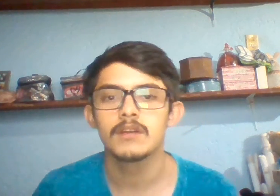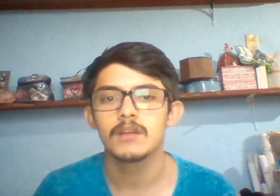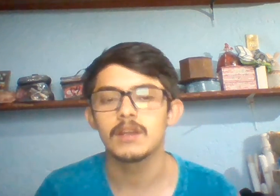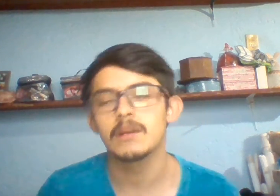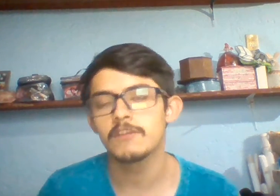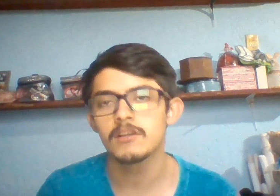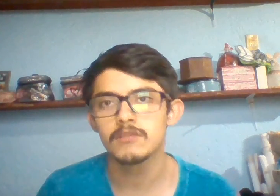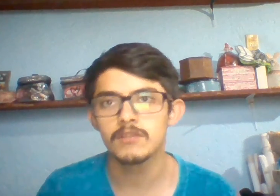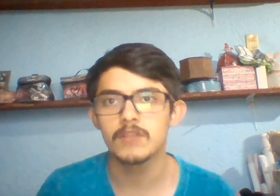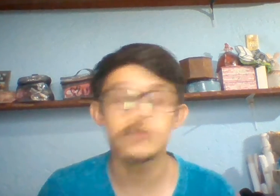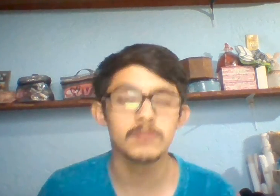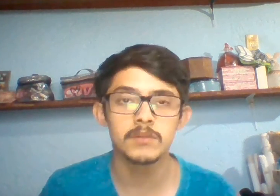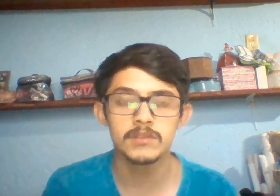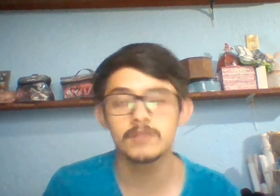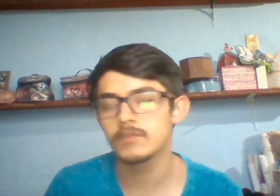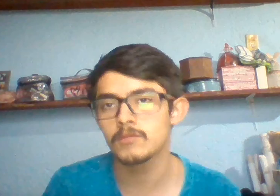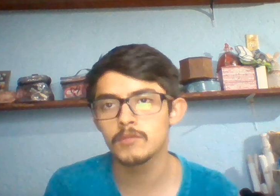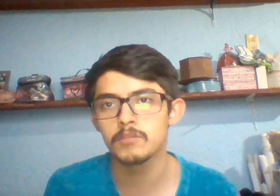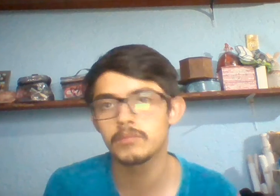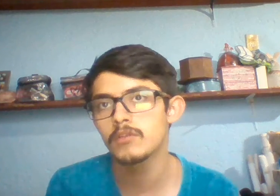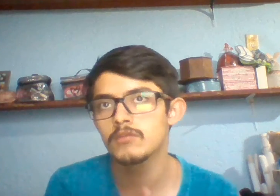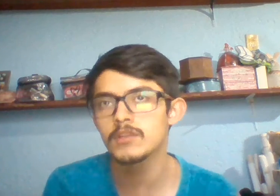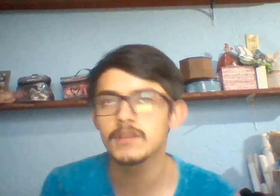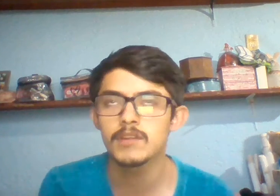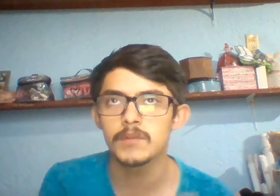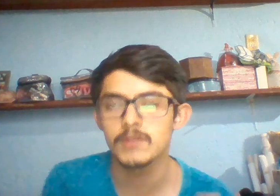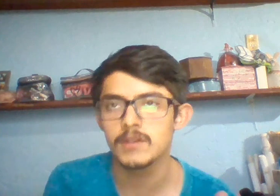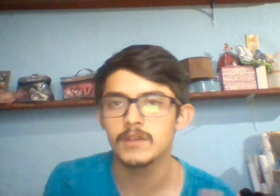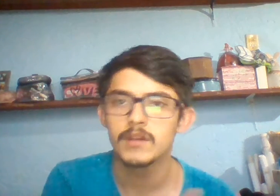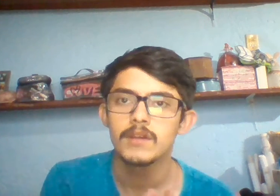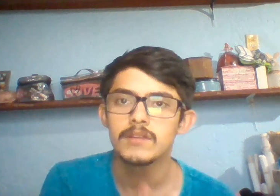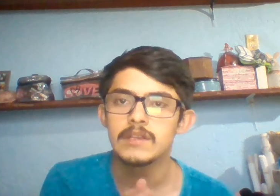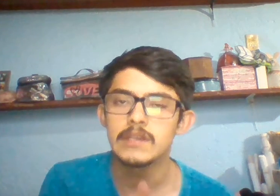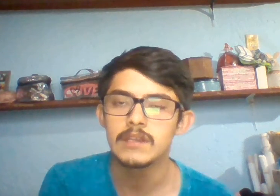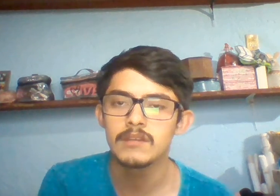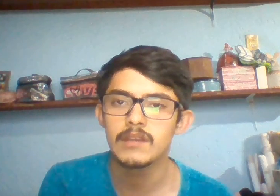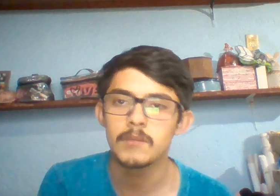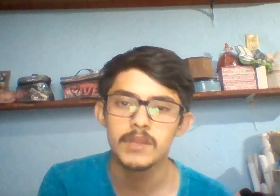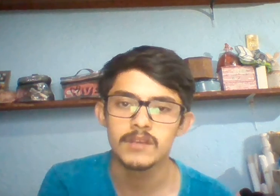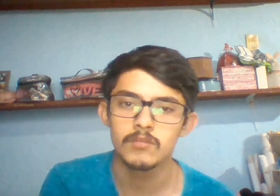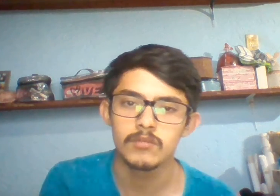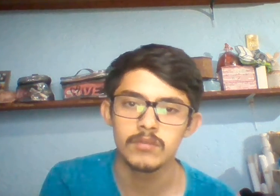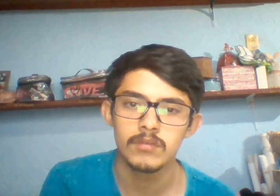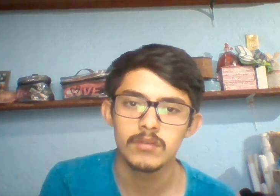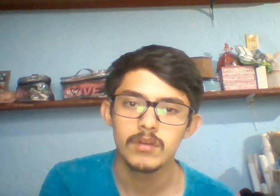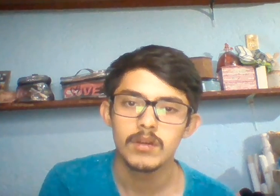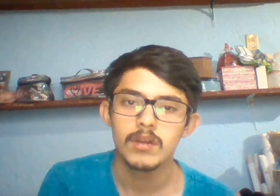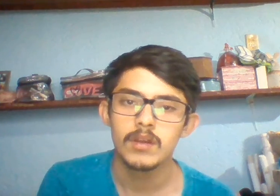El lavafaros es un nuevo, bueno, es muy poco utilizado, pero sí es apenas